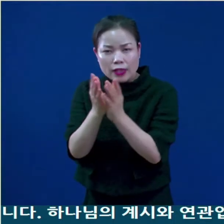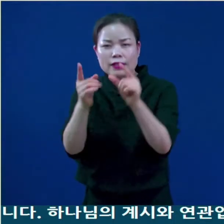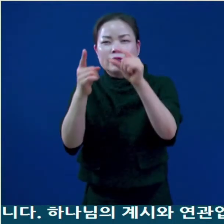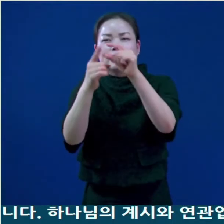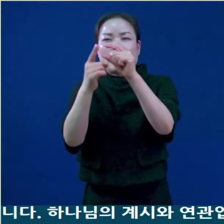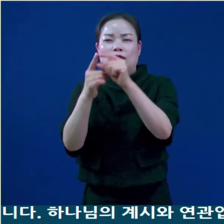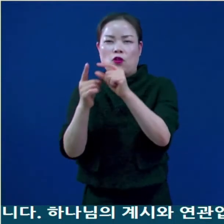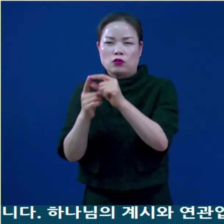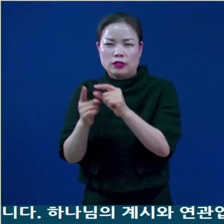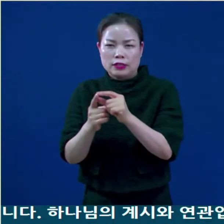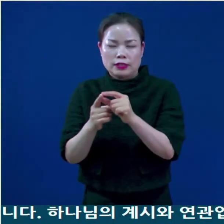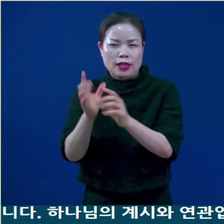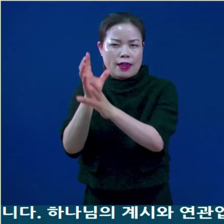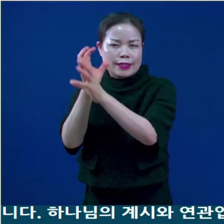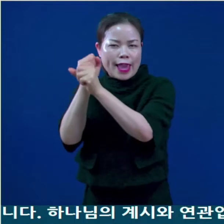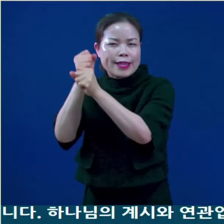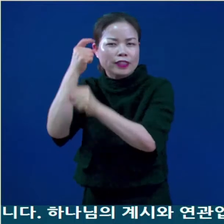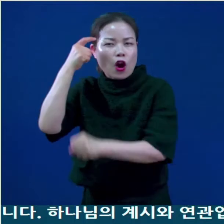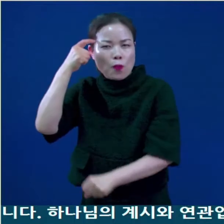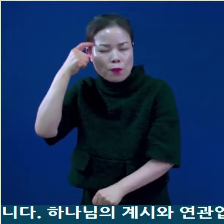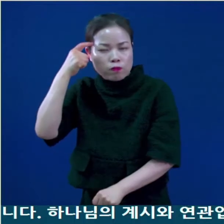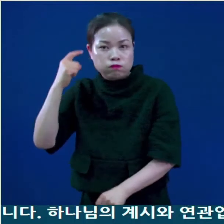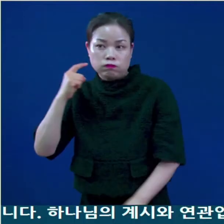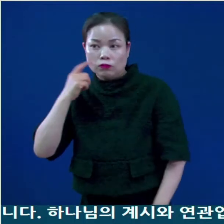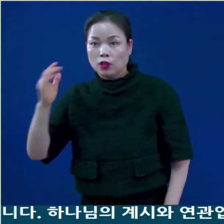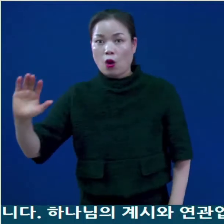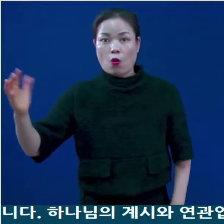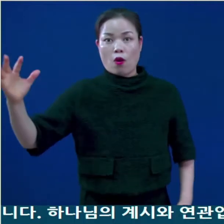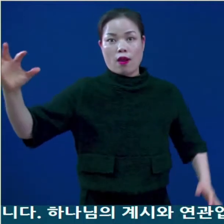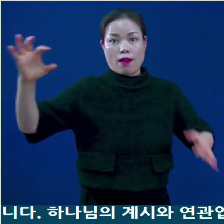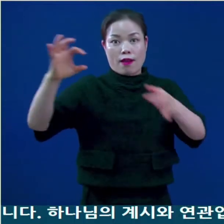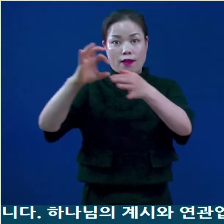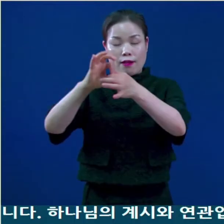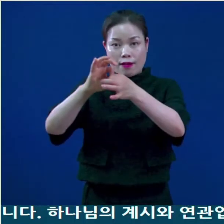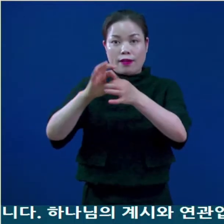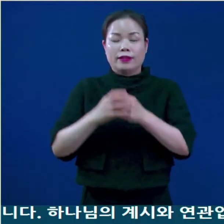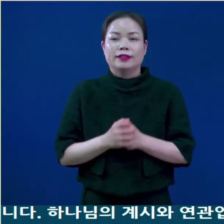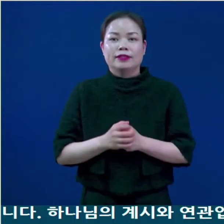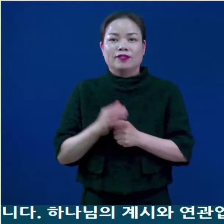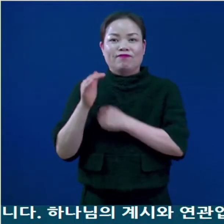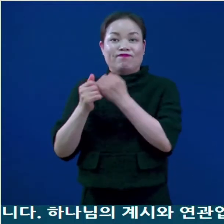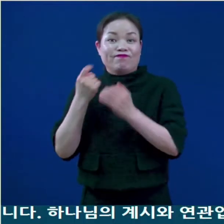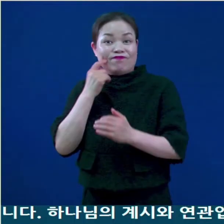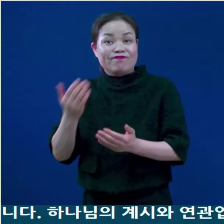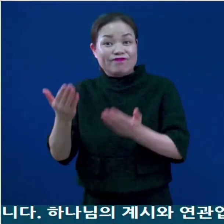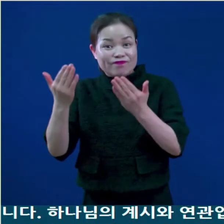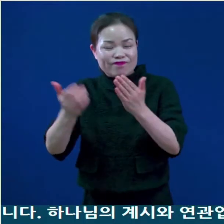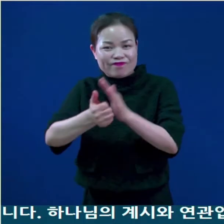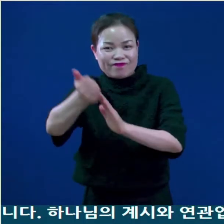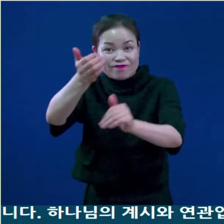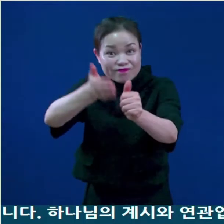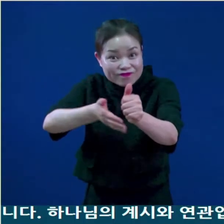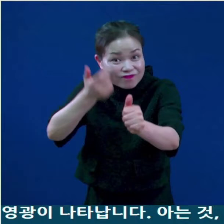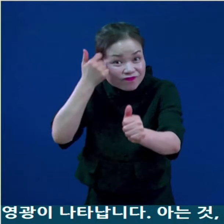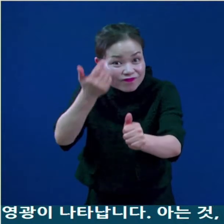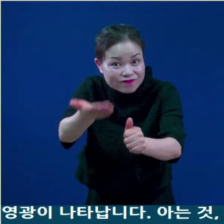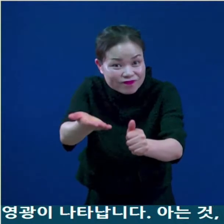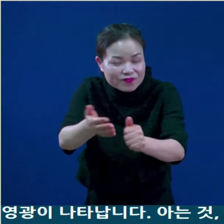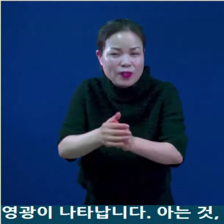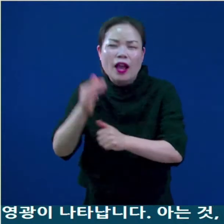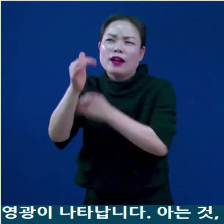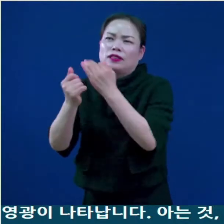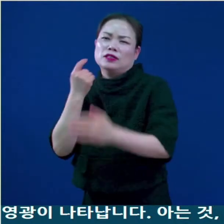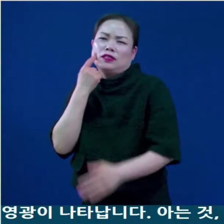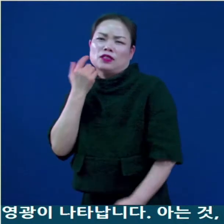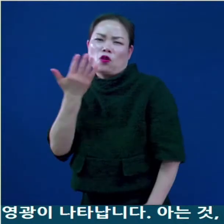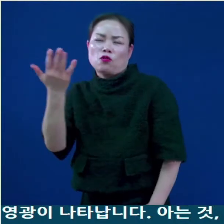단어들, 이런 부류의 개념들과 영광이 연결되어 있는 겁니다. 여러분은 하나님께 영광 돌리시기를 소망하시죠? 하나님의